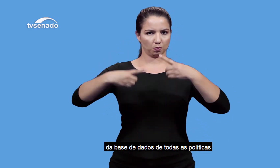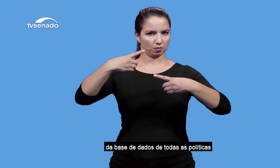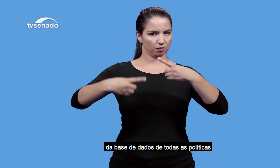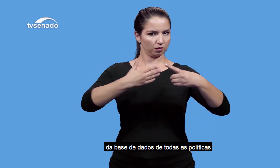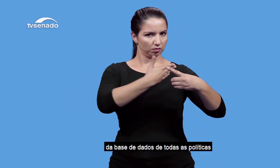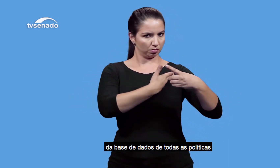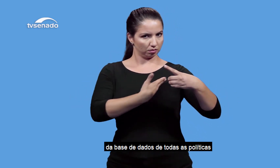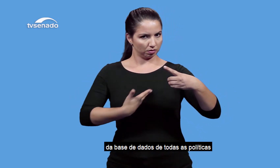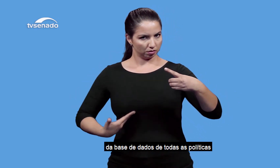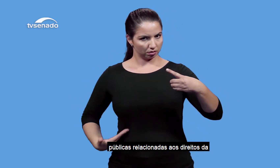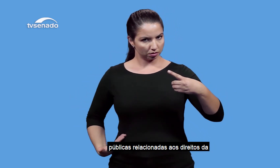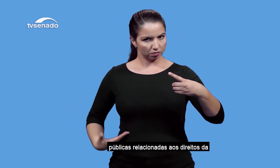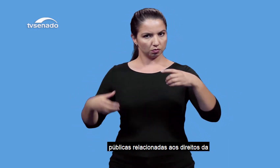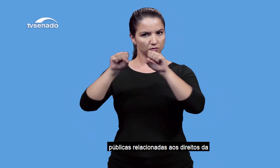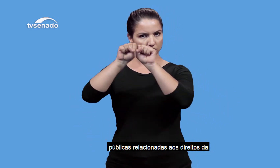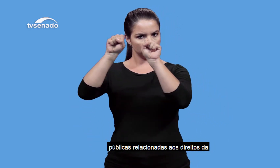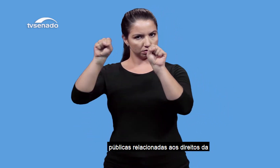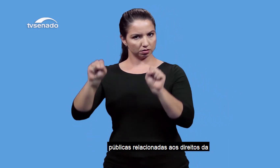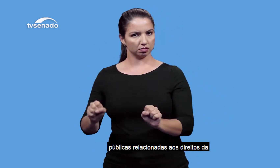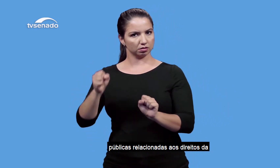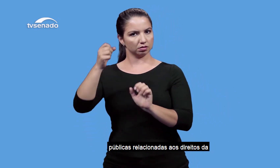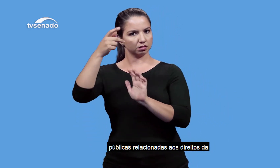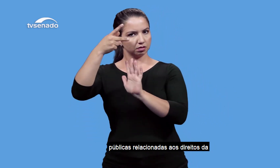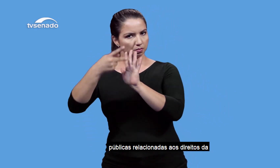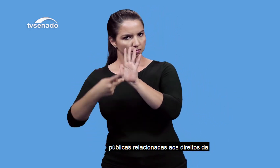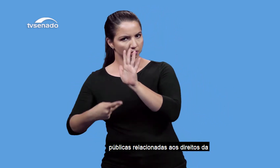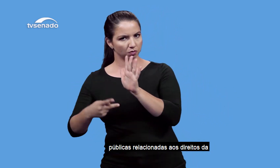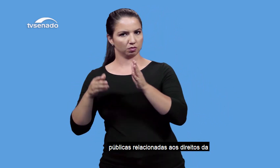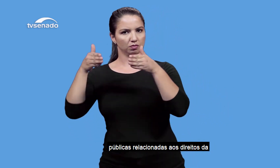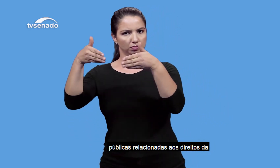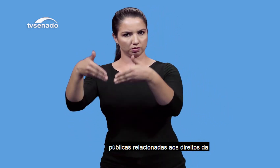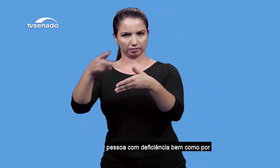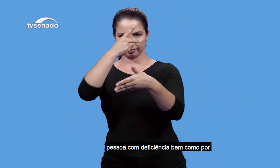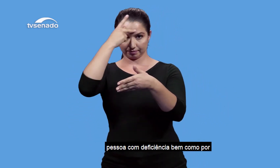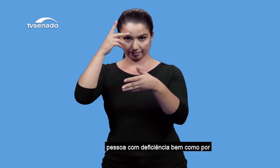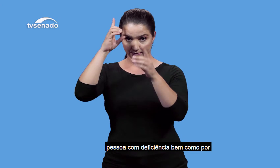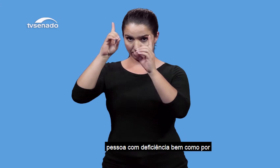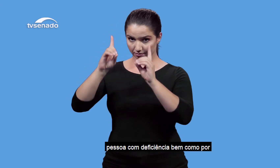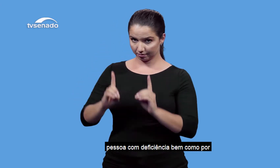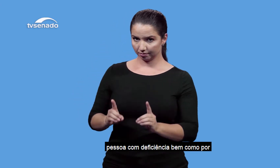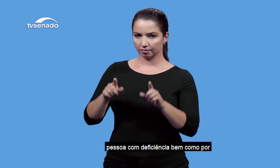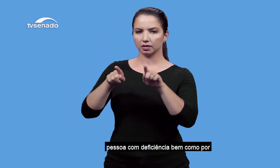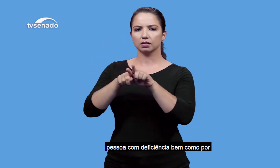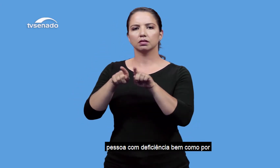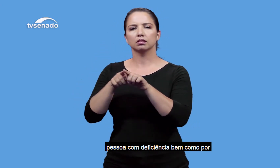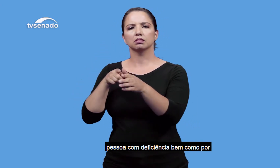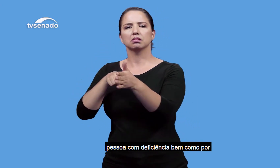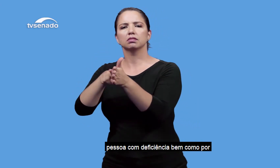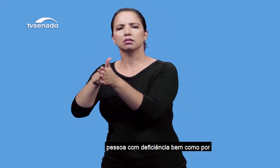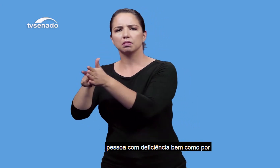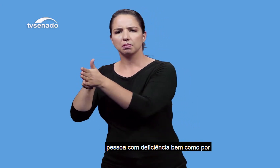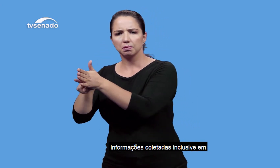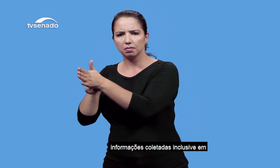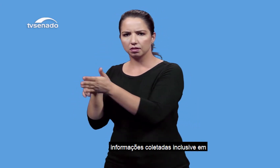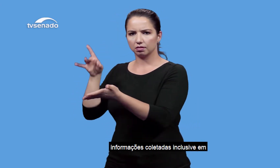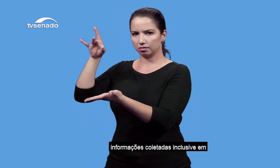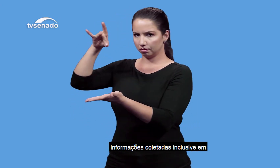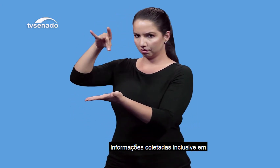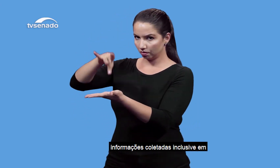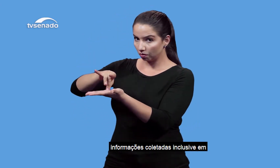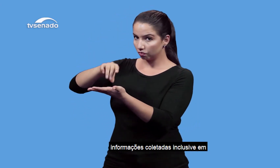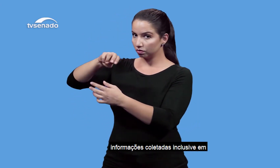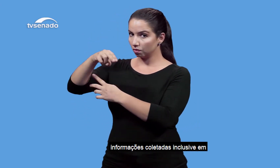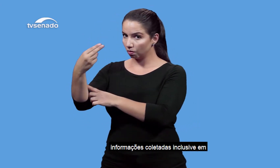de todas as políticas públicas relacionadas aos direitos da pessoa com deficiência bem como por informações